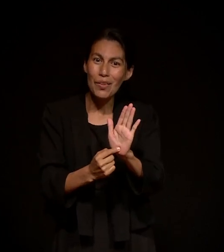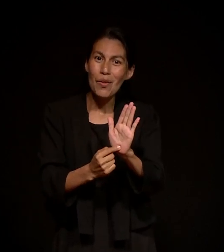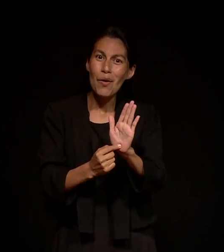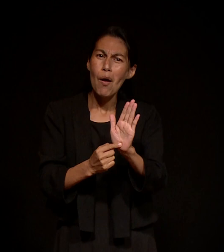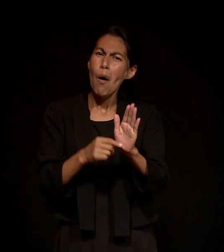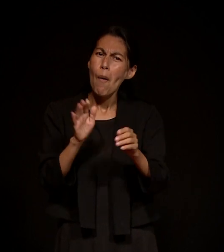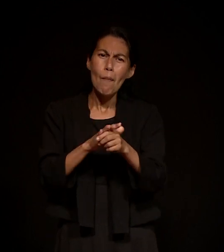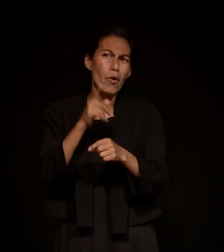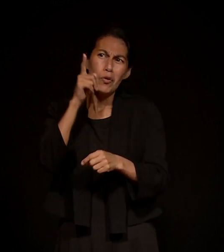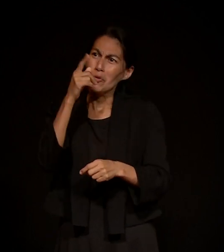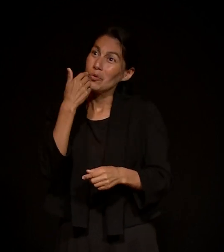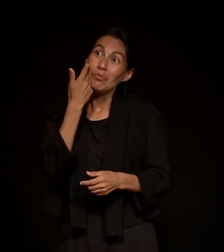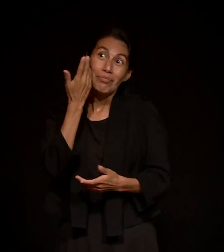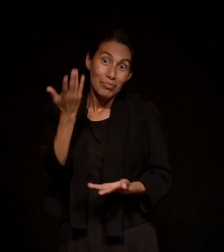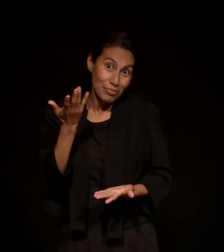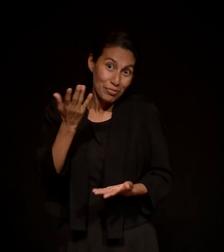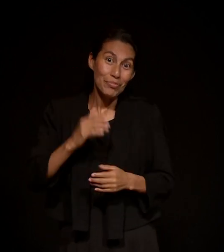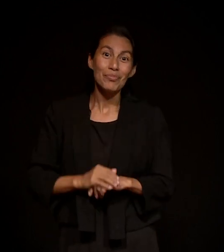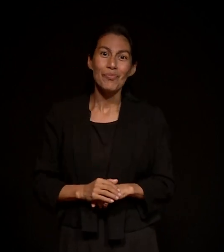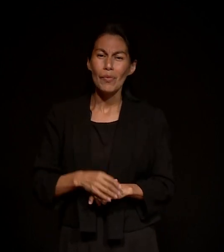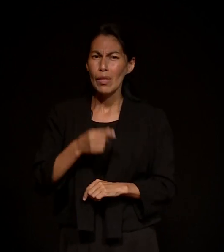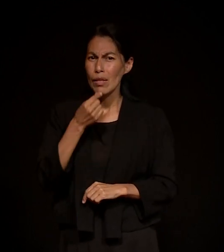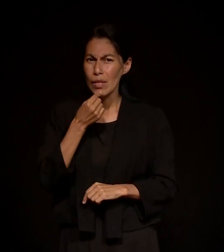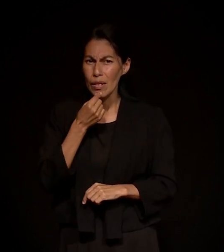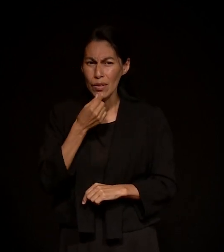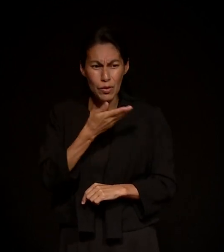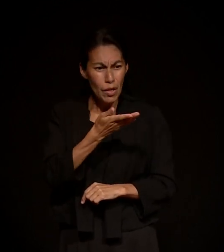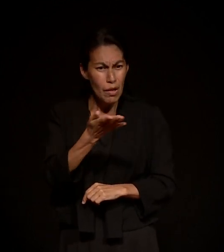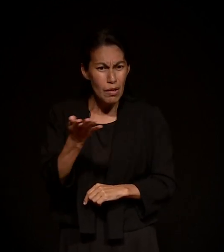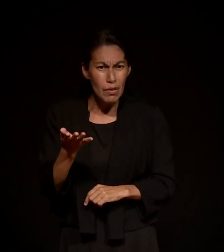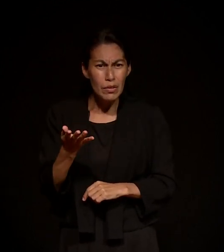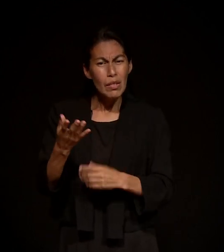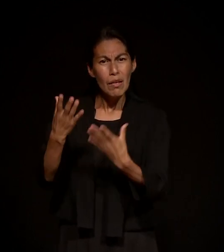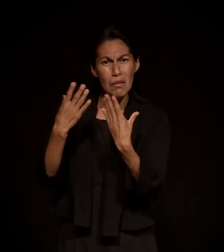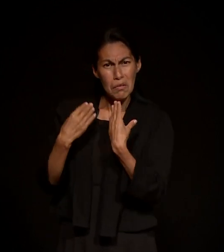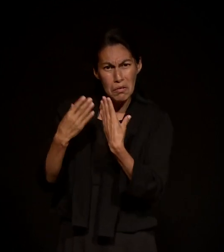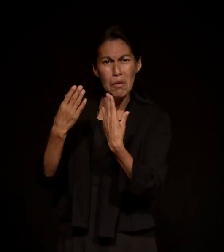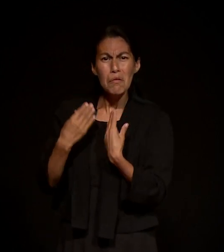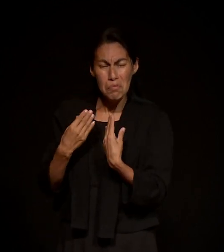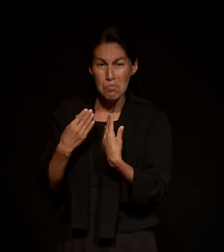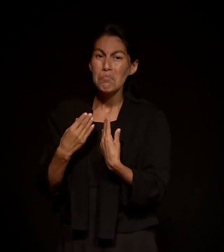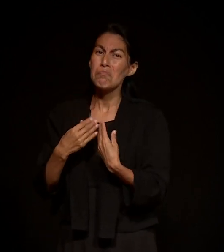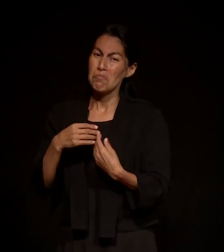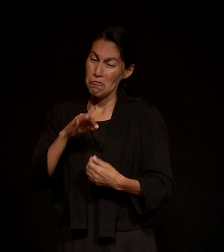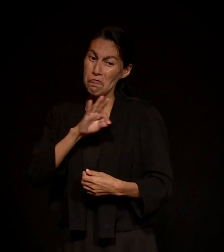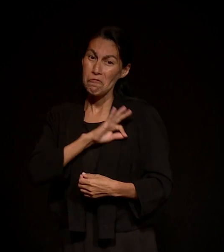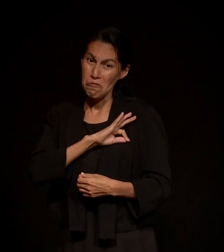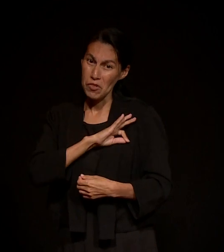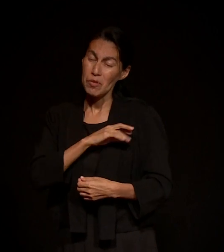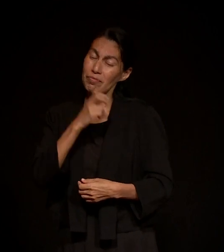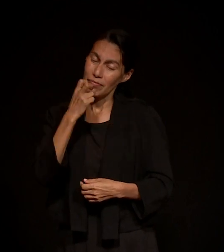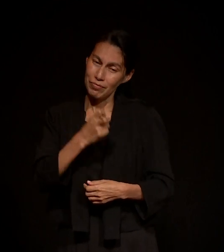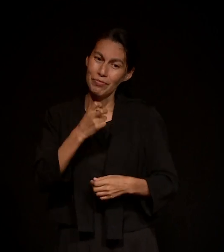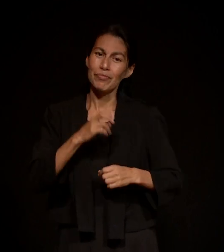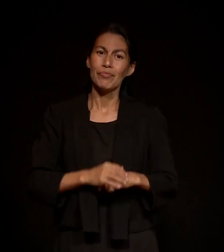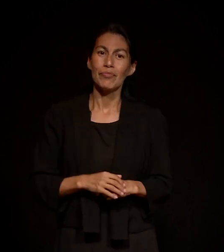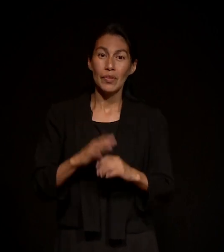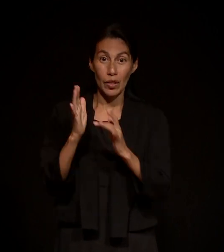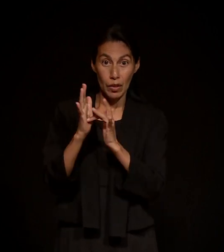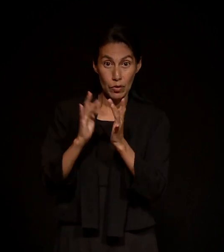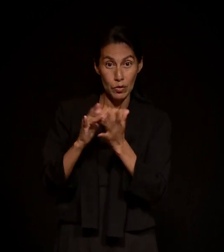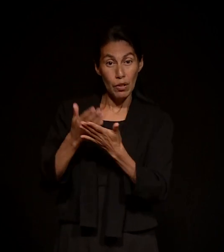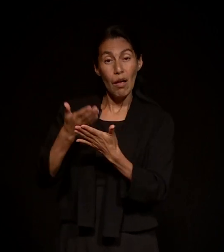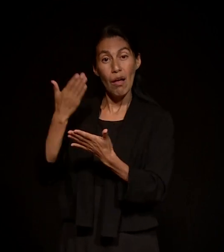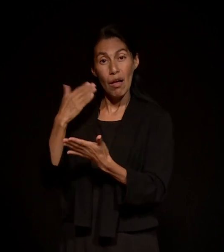Padre, porque así se ha hecho. Los niños tienen mucho que enseñarnos sobre la fe. Así lo